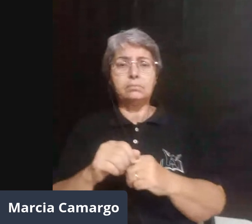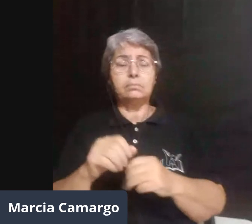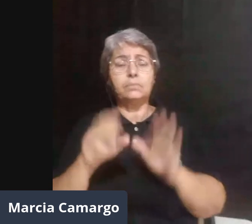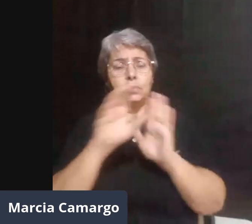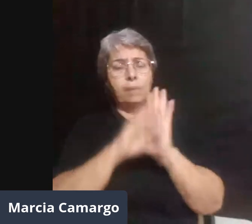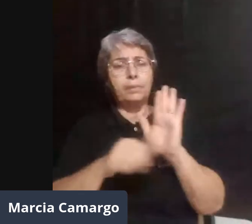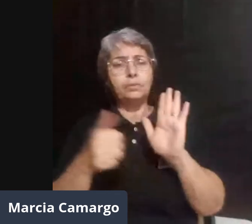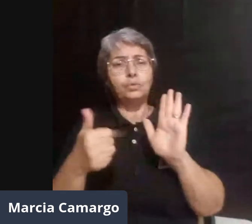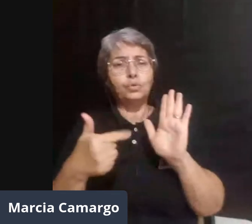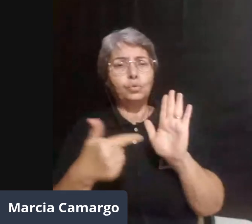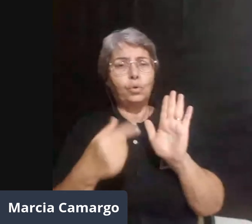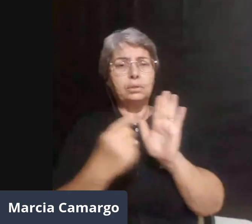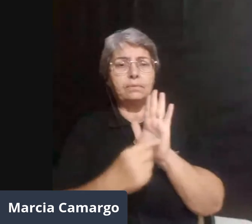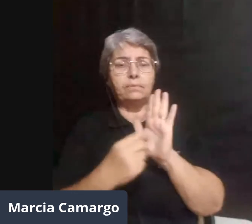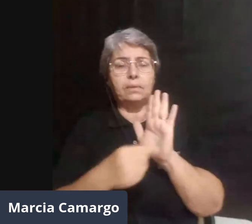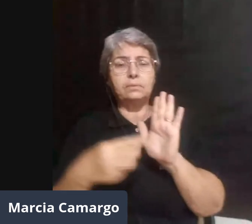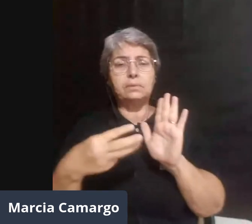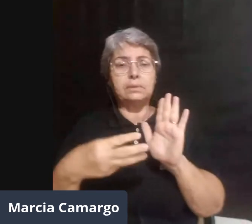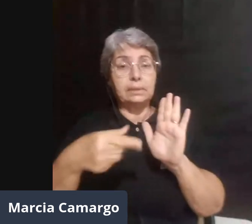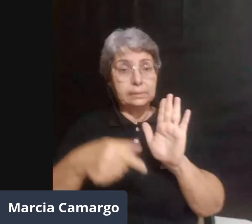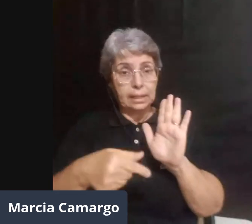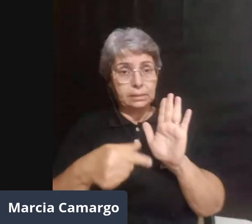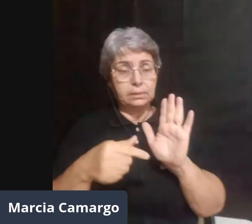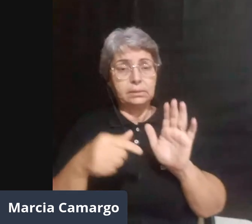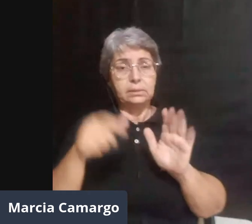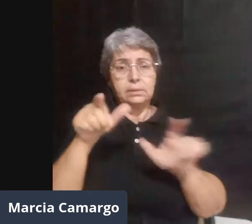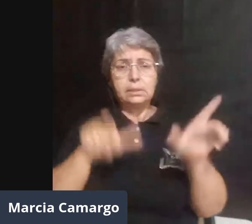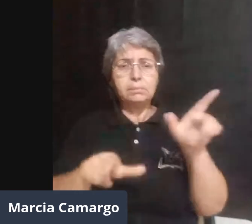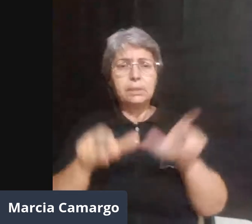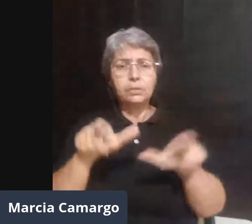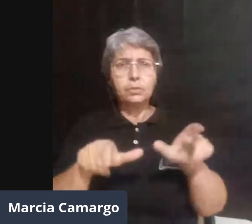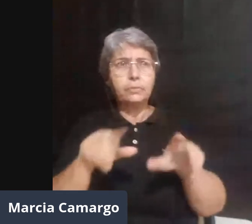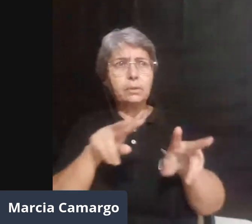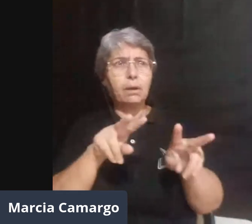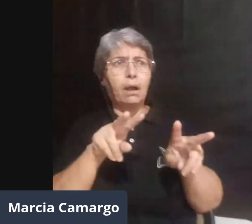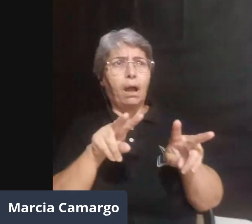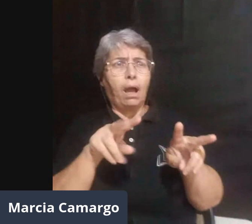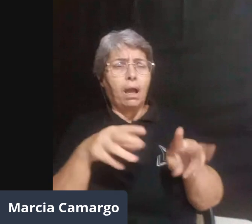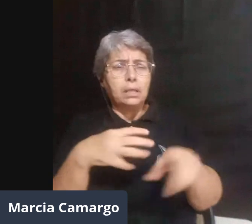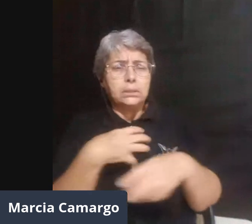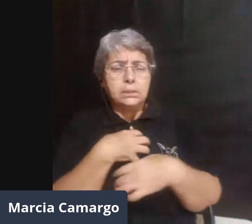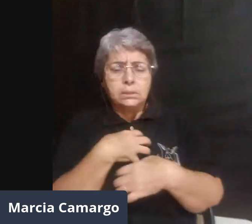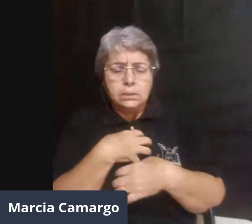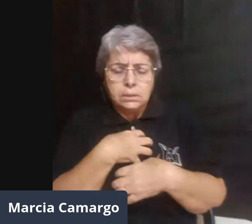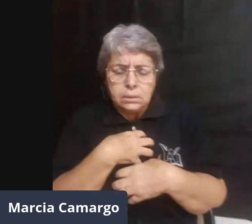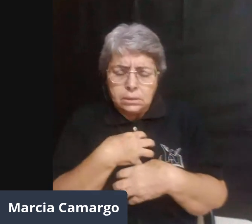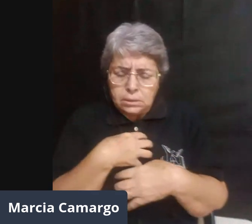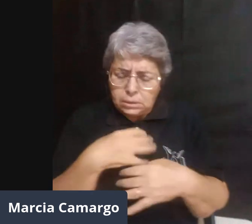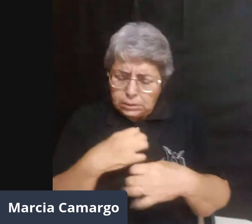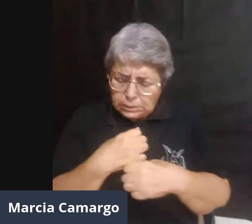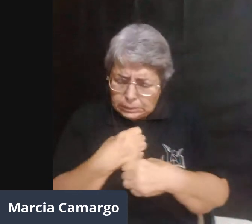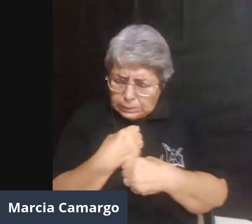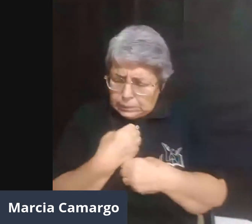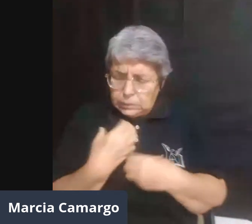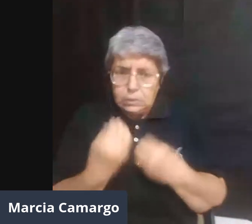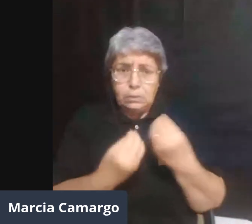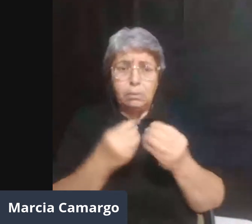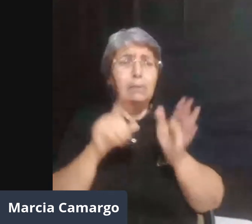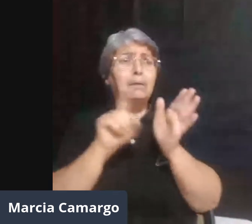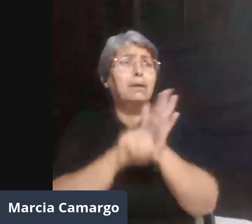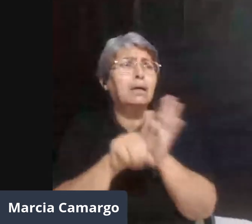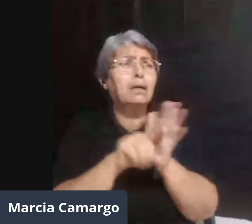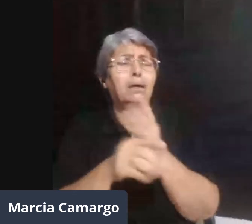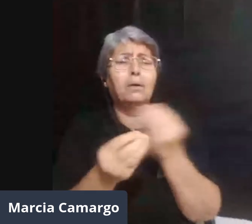seguinte: ouvindo eles estas coisas, compungiu-se-lhes o coração e perguntaram a Pedro e aos